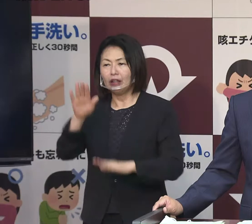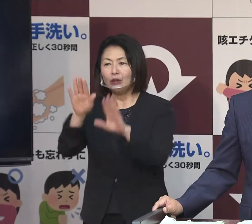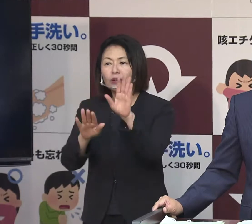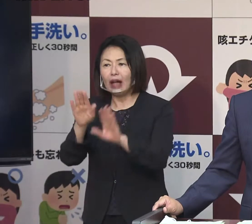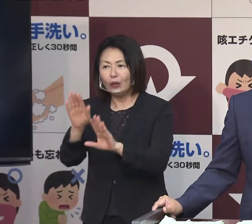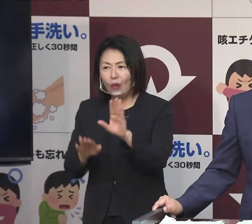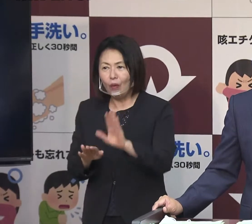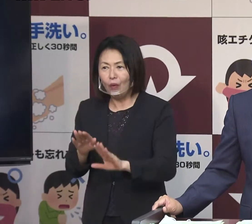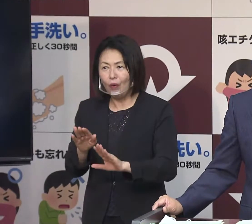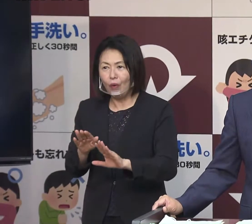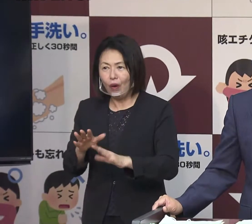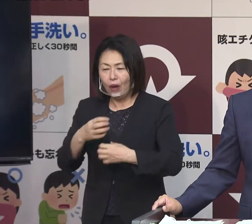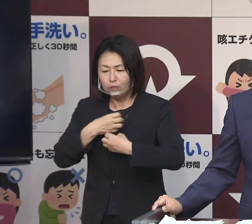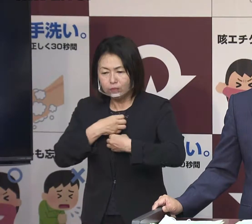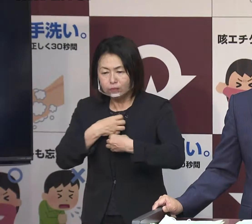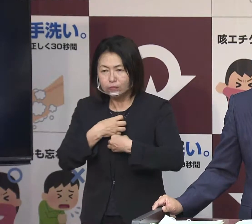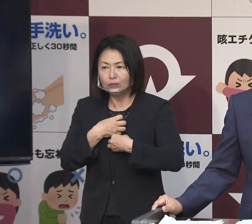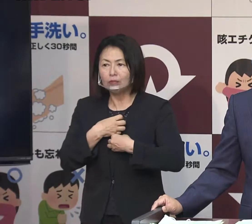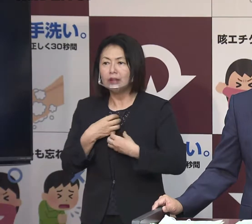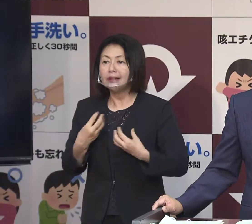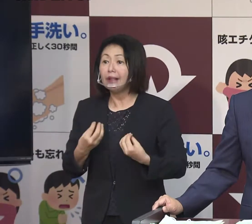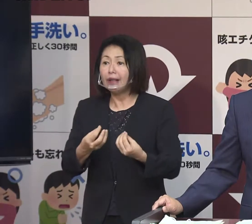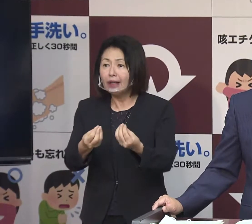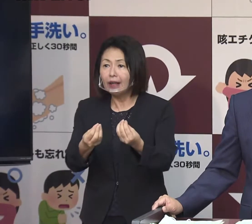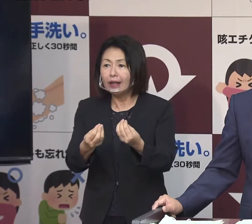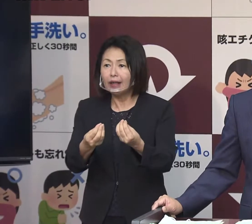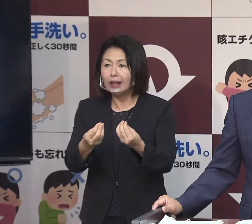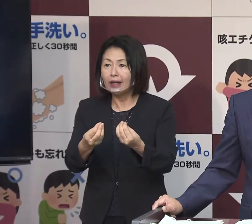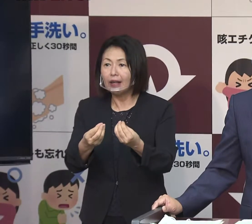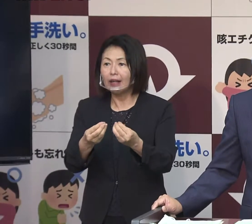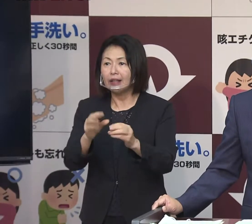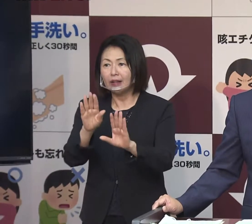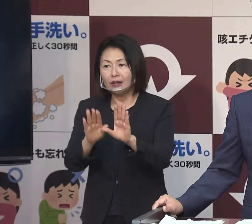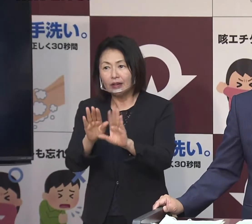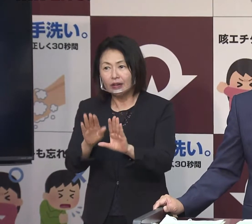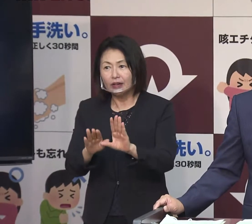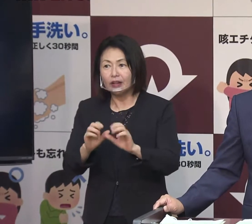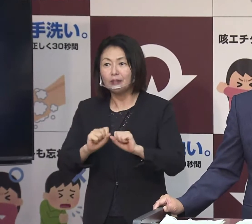ね、警戒感を持ちながら見ているという状況です。